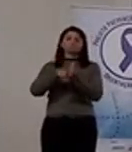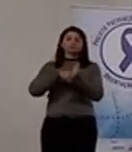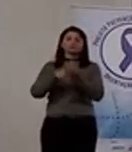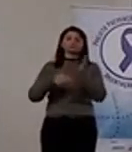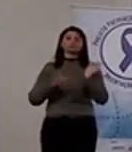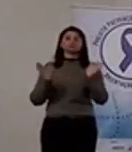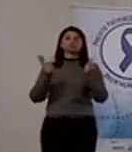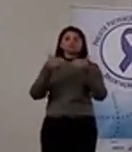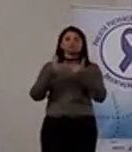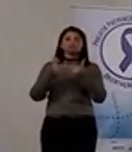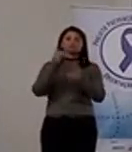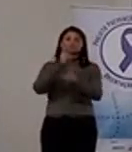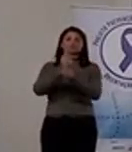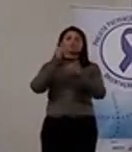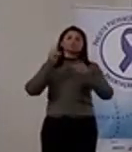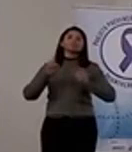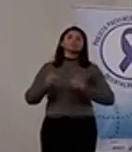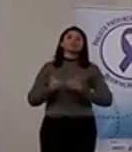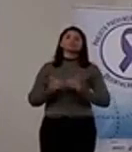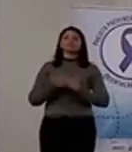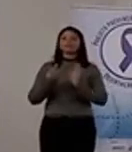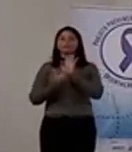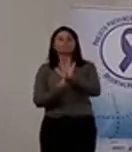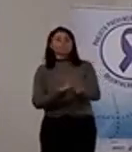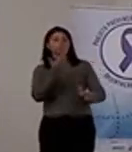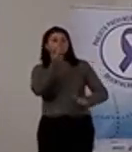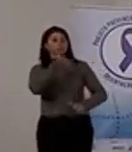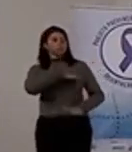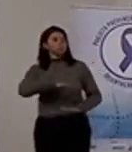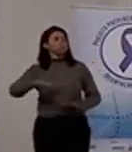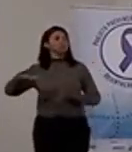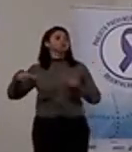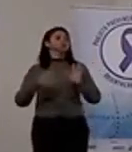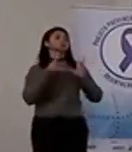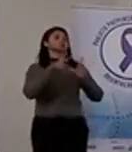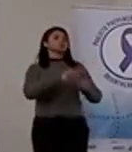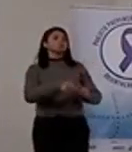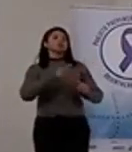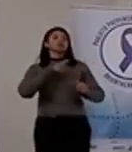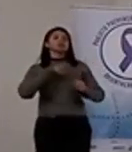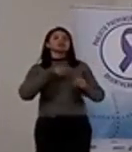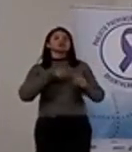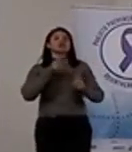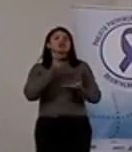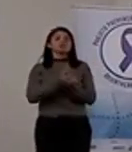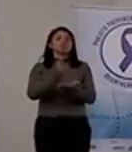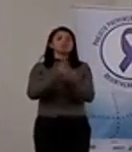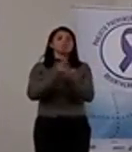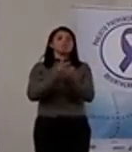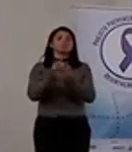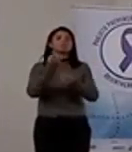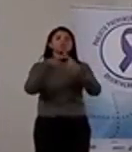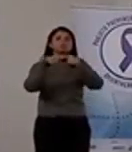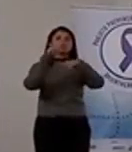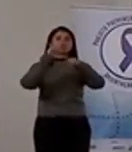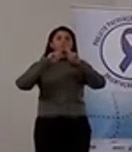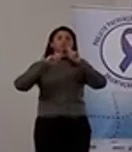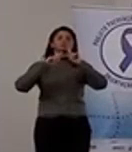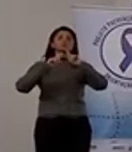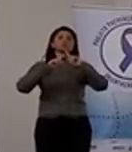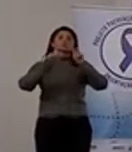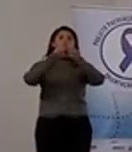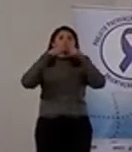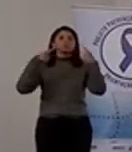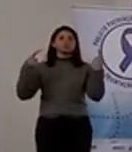E aqui, só para mostrar, são crianças, todas elas têm a mesma alteração genética, que é o quê? O cromossomo 13